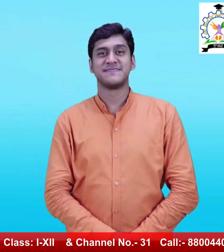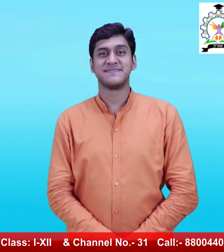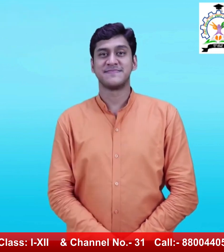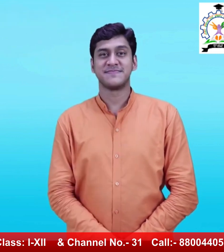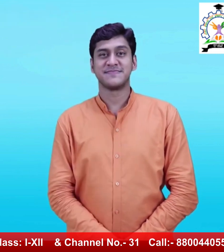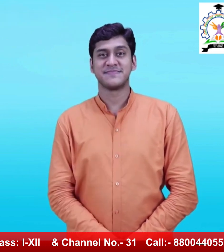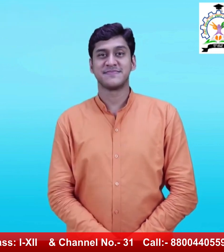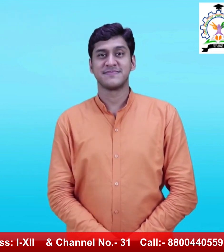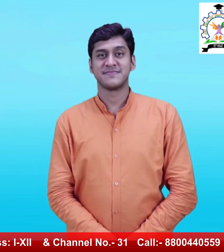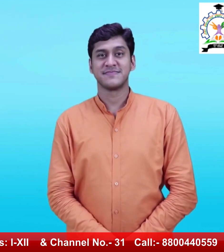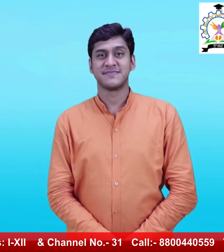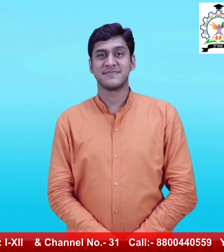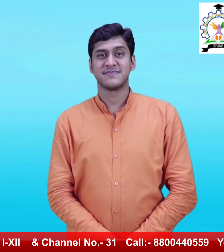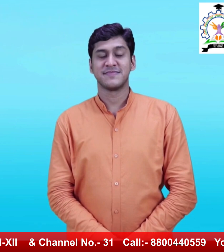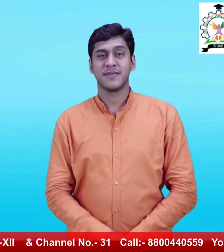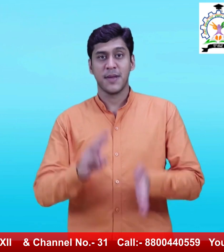मणिपुर,